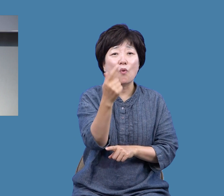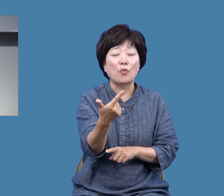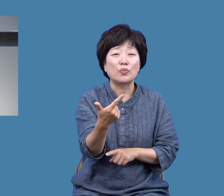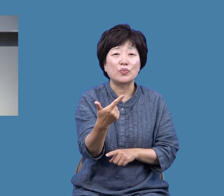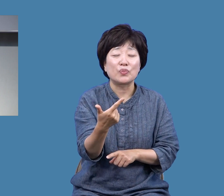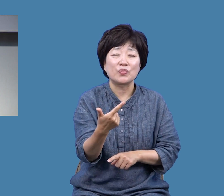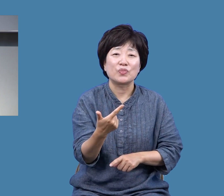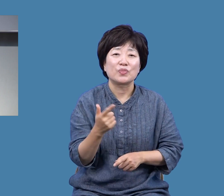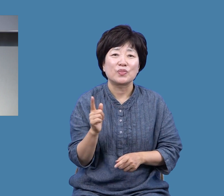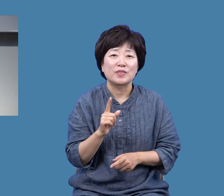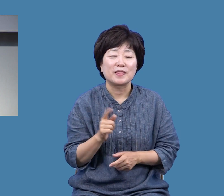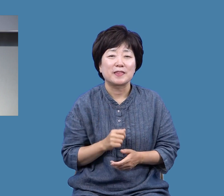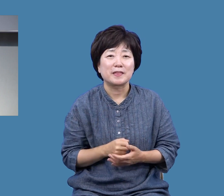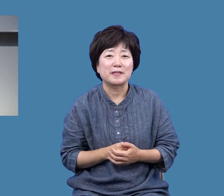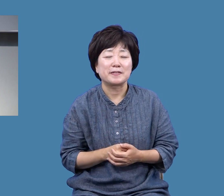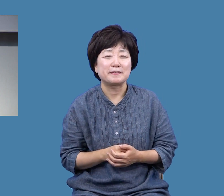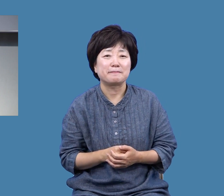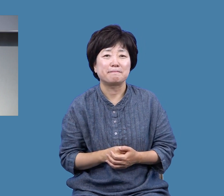우리의 혼은,